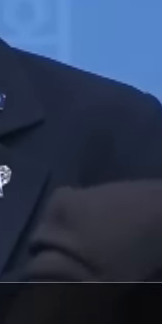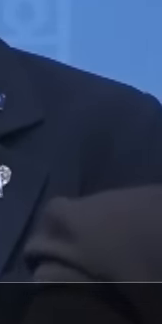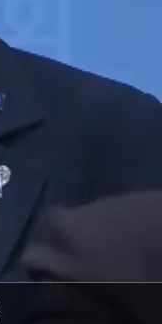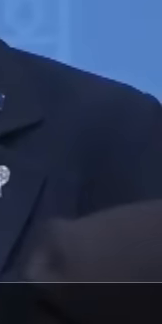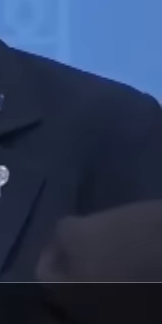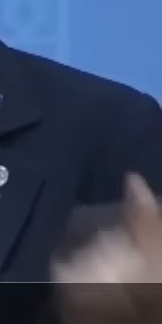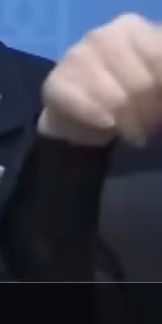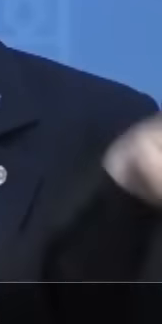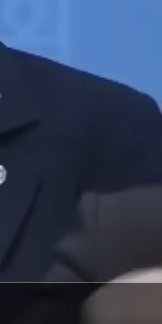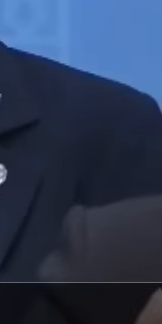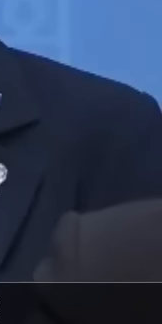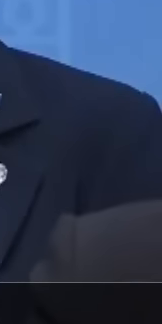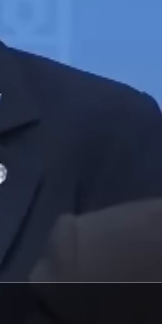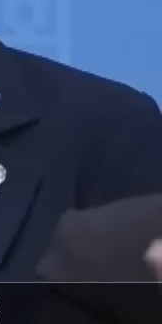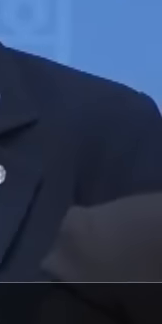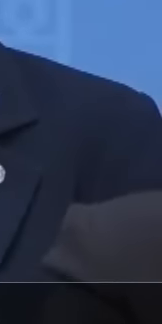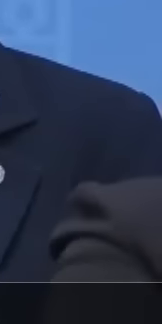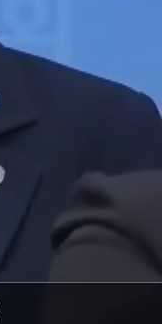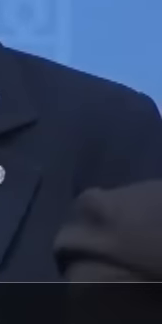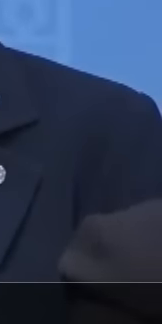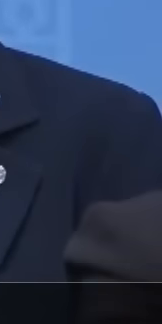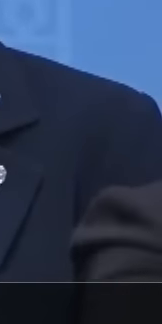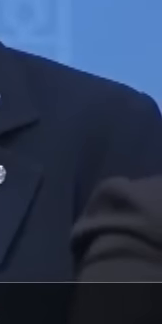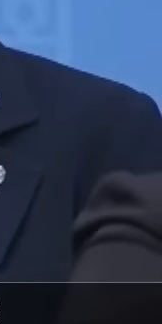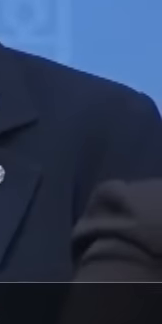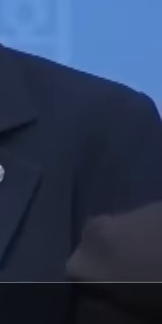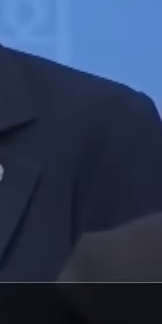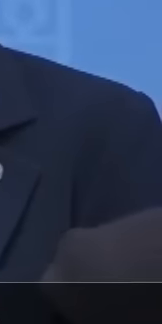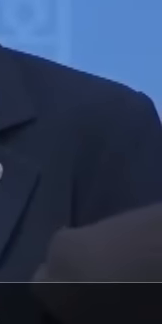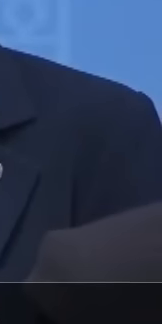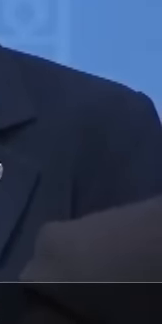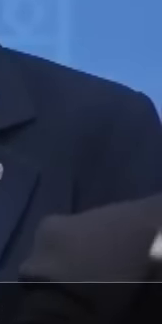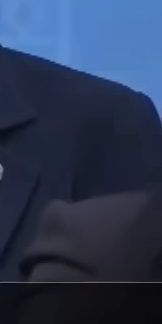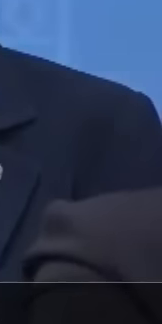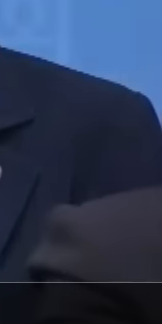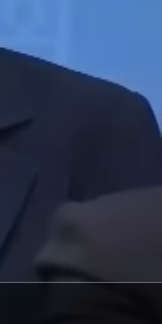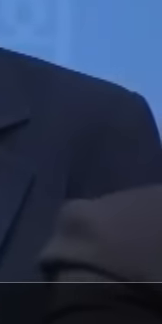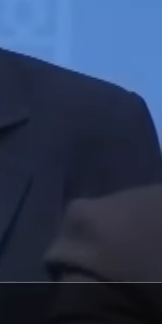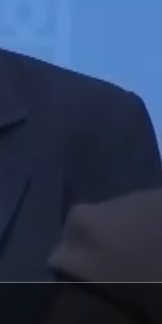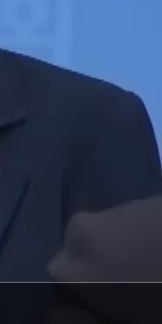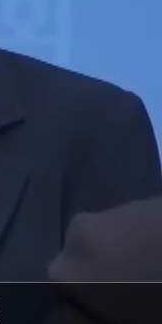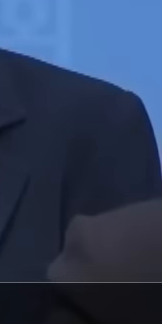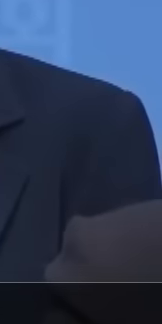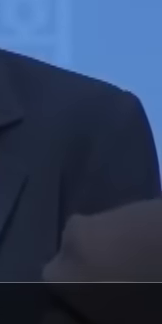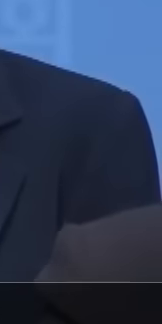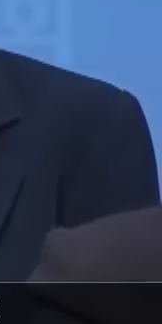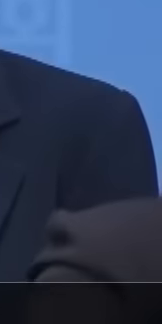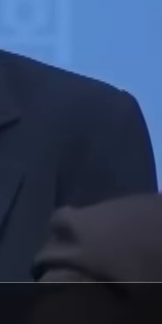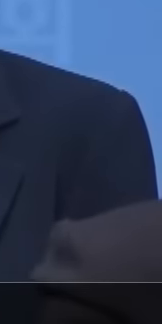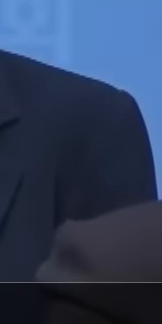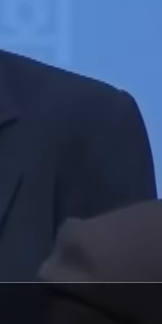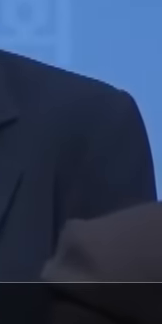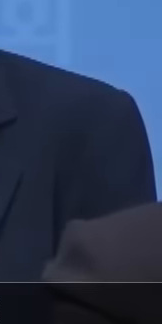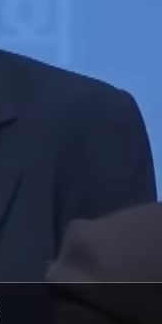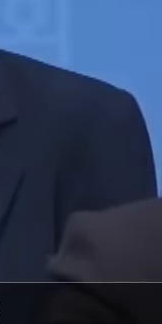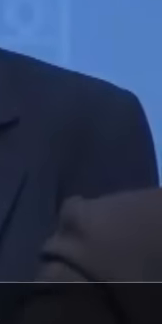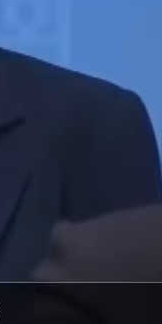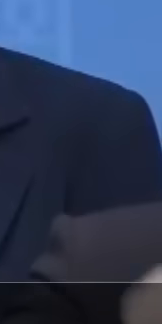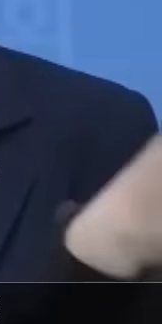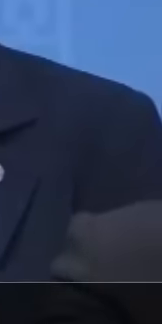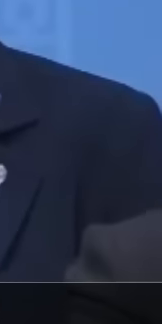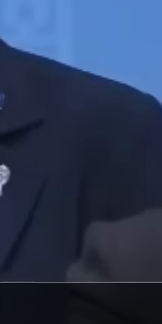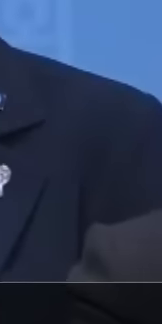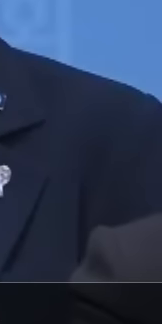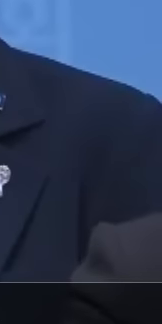빌미로 서훈, 박지원 두 전임 국정원장을 검찰에 고발하여 정치 보복의 거대한